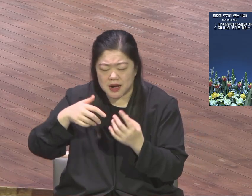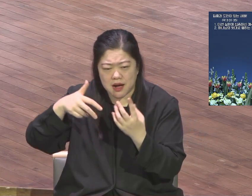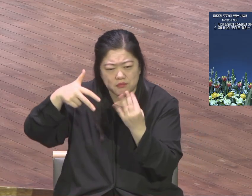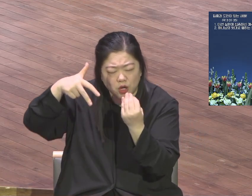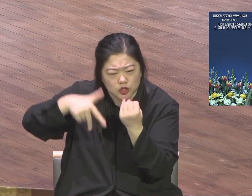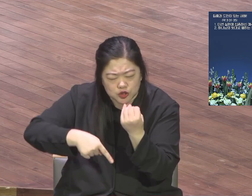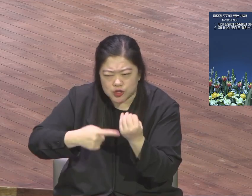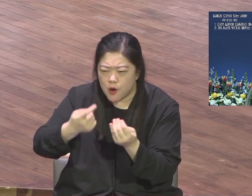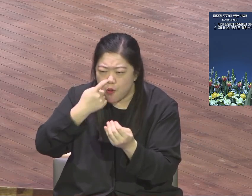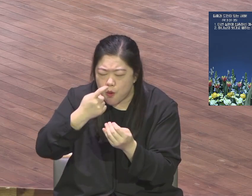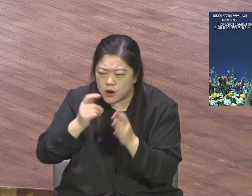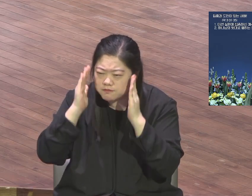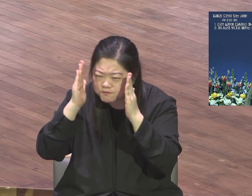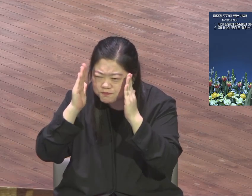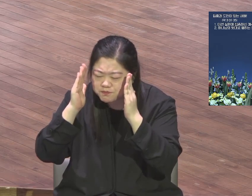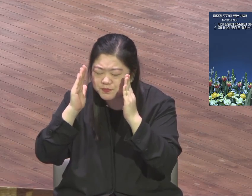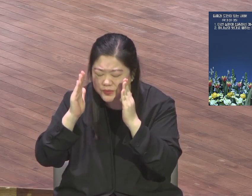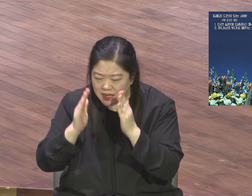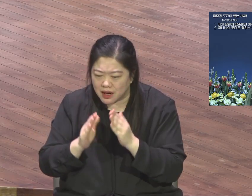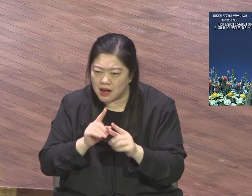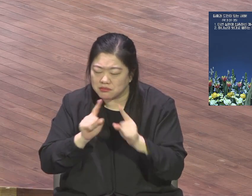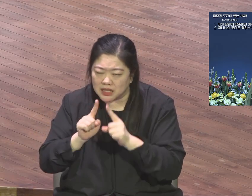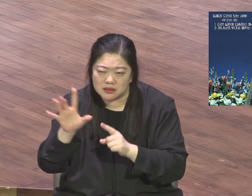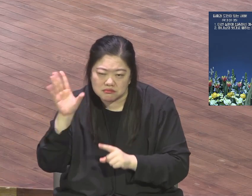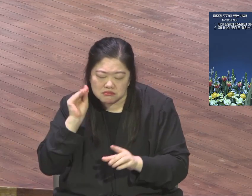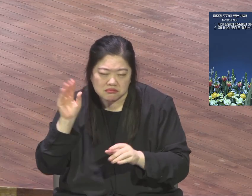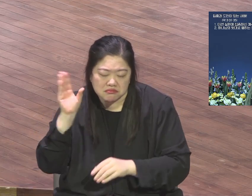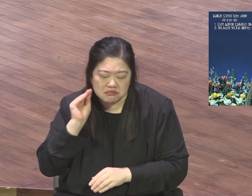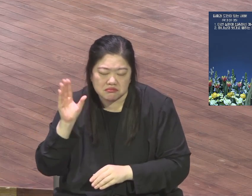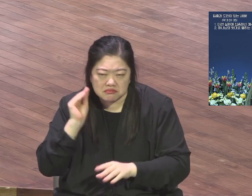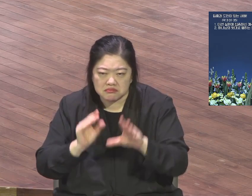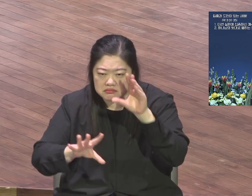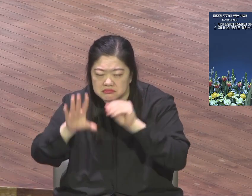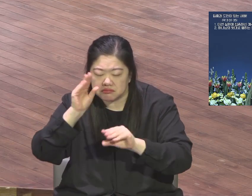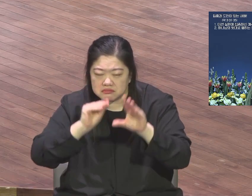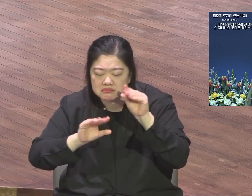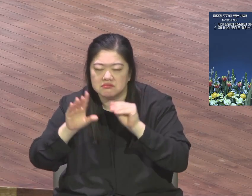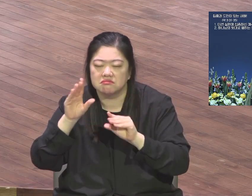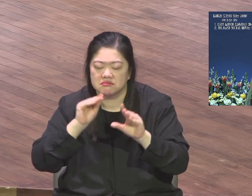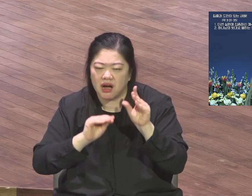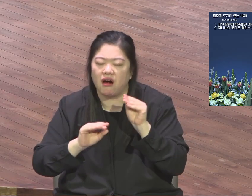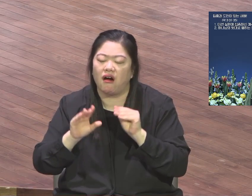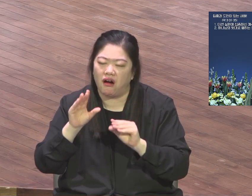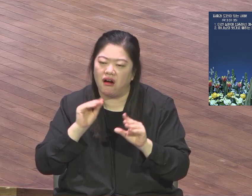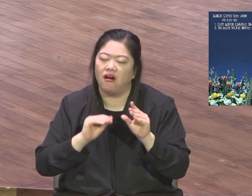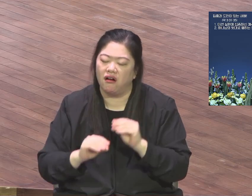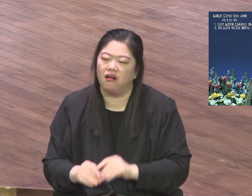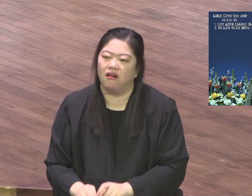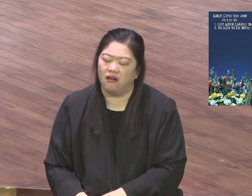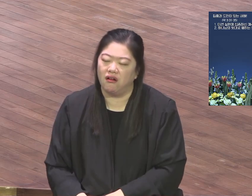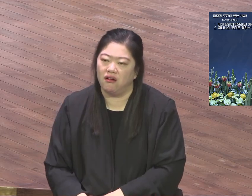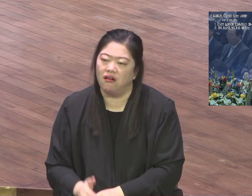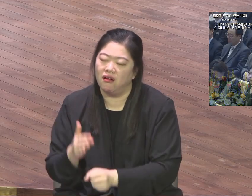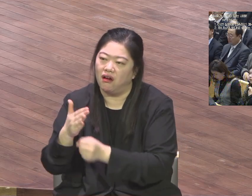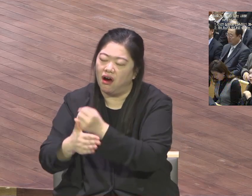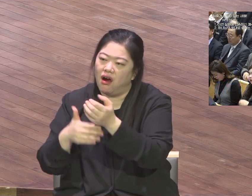위해서 메시지 전하는 사역자들 보면서 믿고 아 하나님이 영적 가족을 새로 만나게